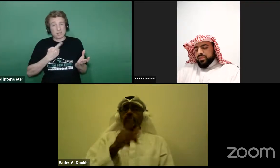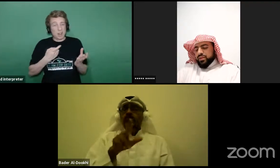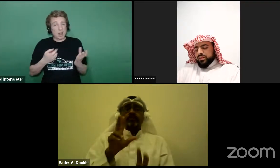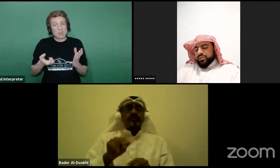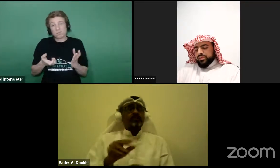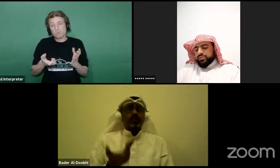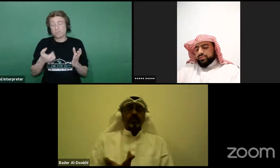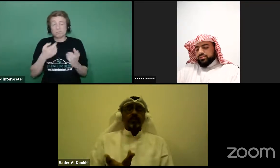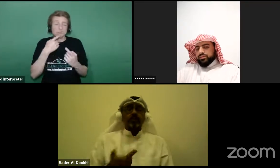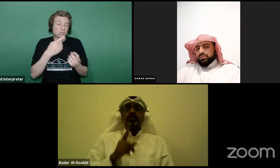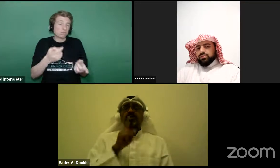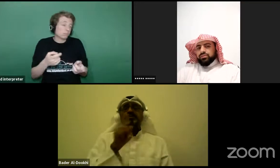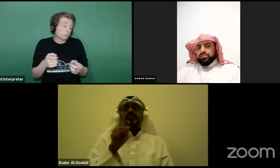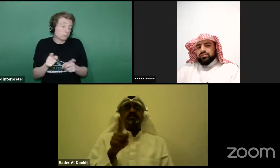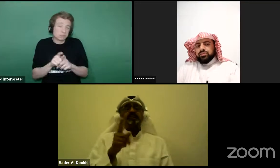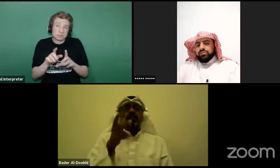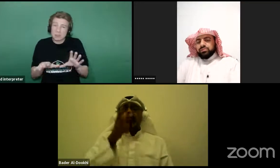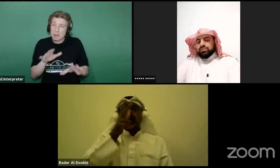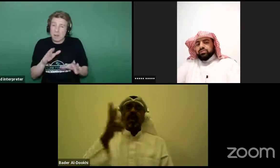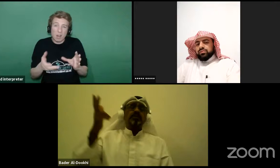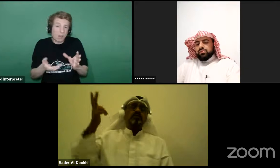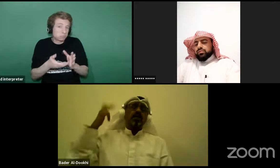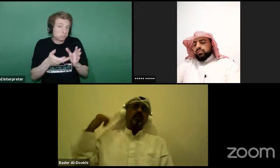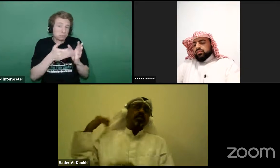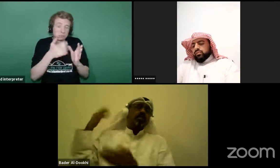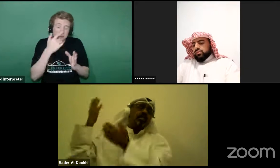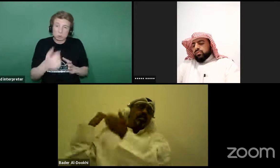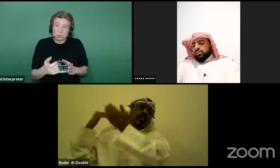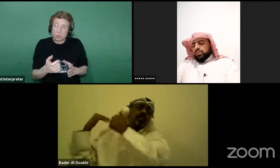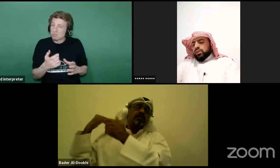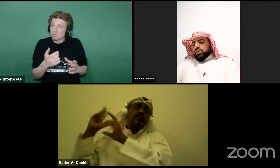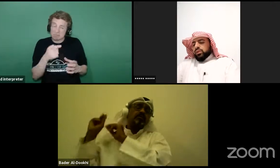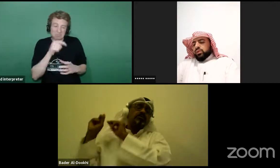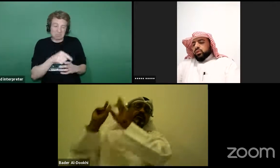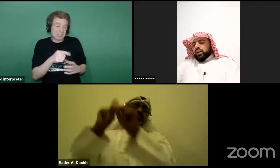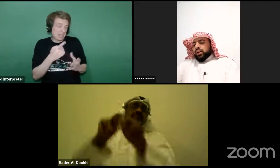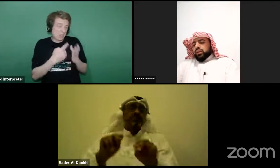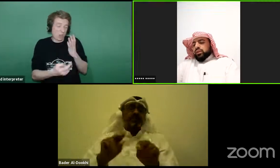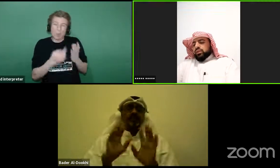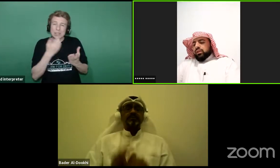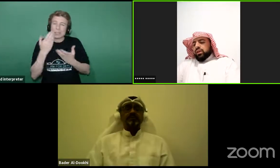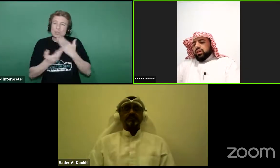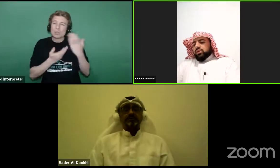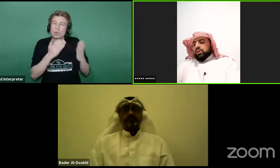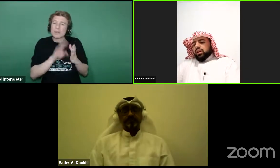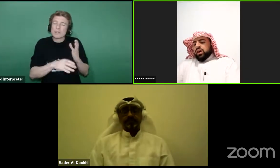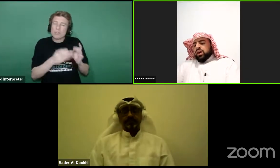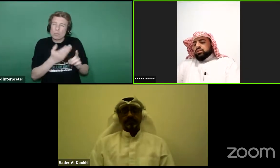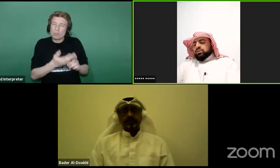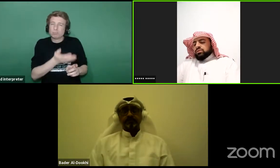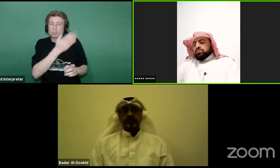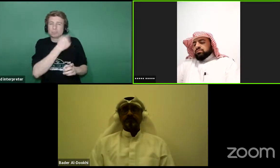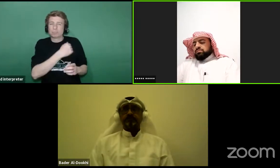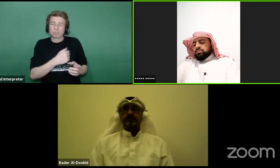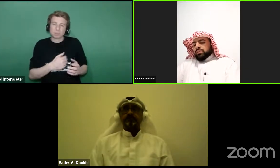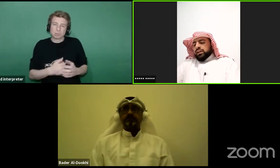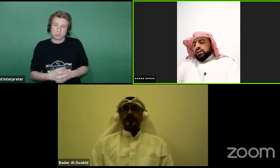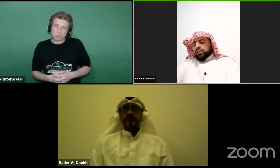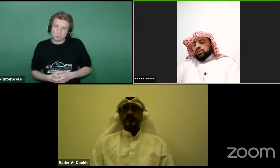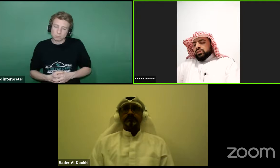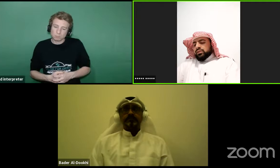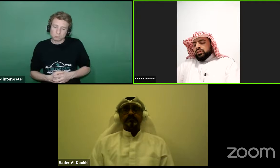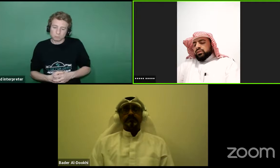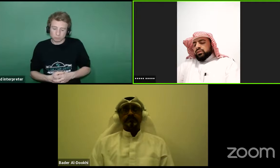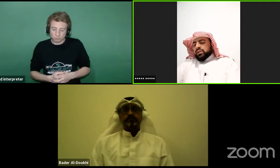is nothing but the tales of the ancients. وإذ قالوا اللهم